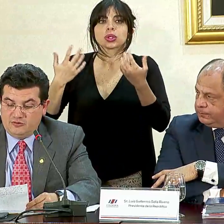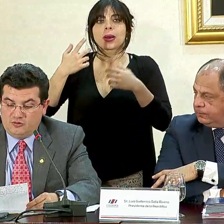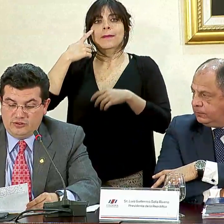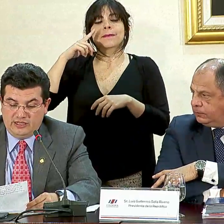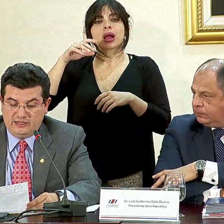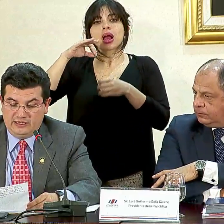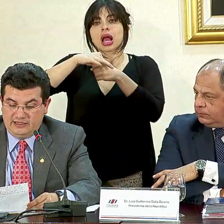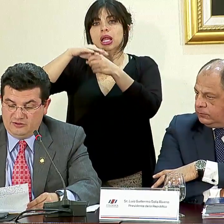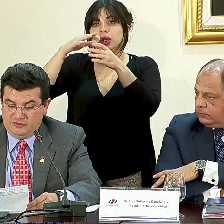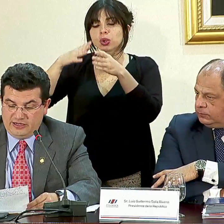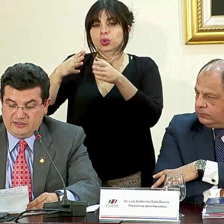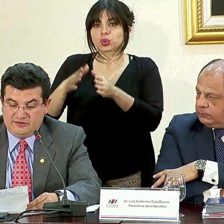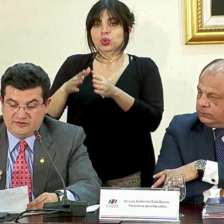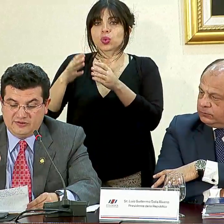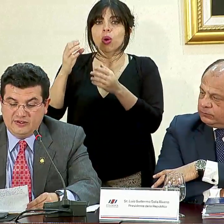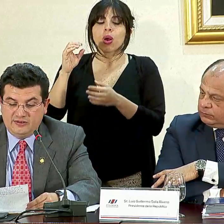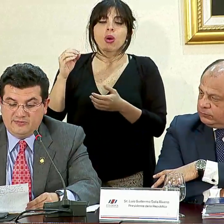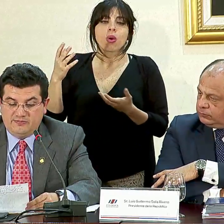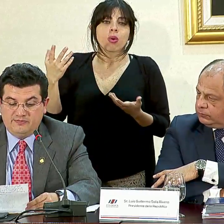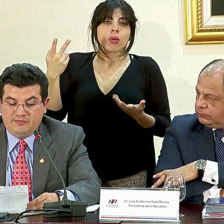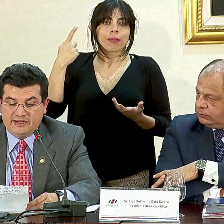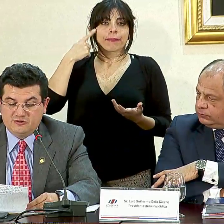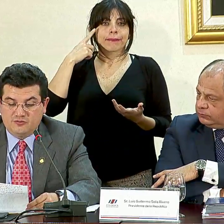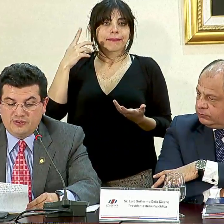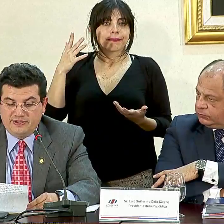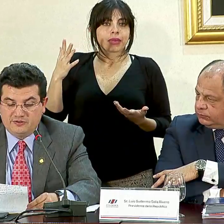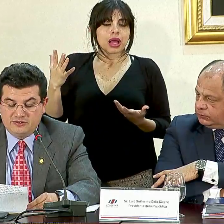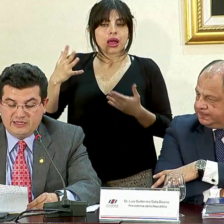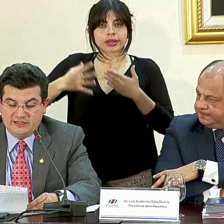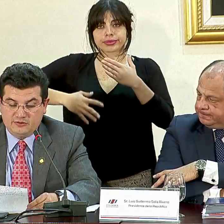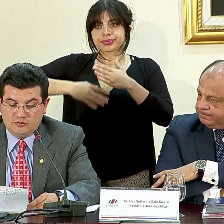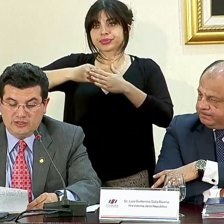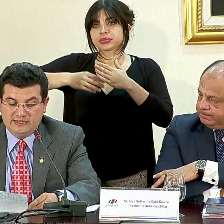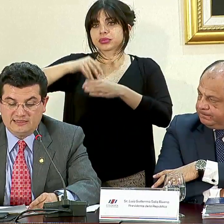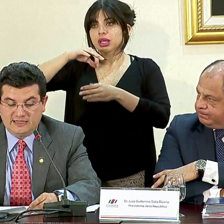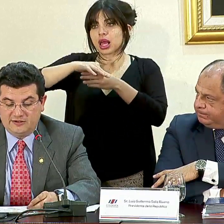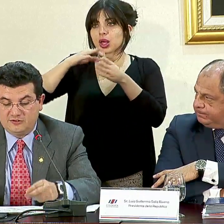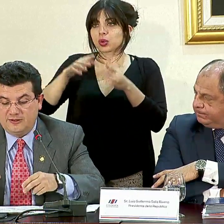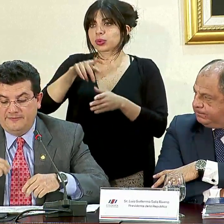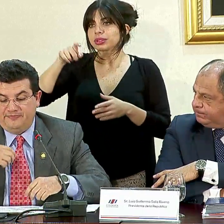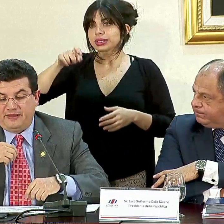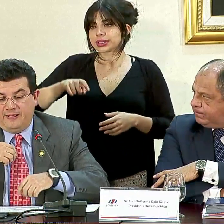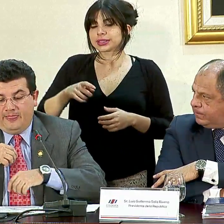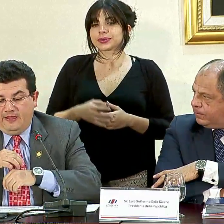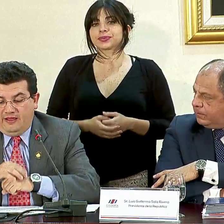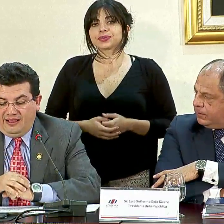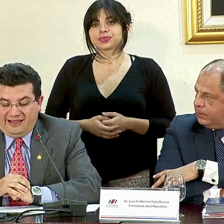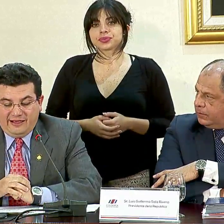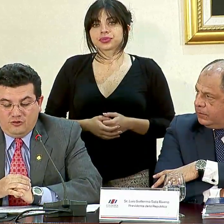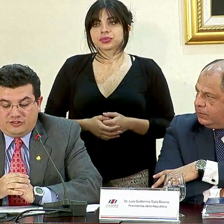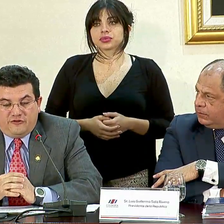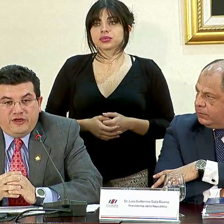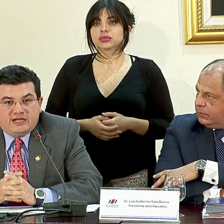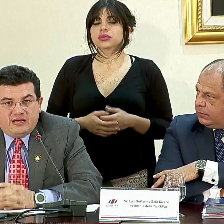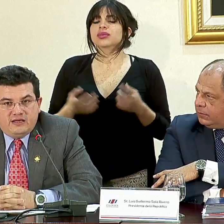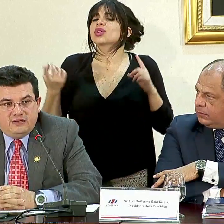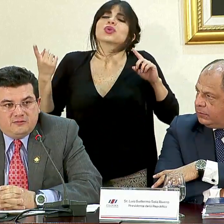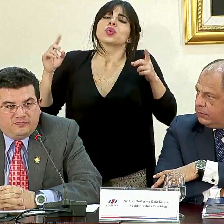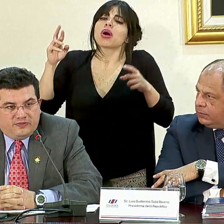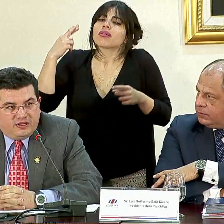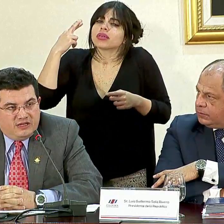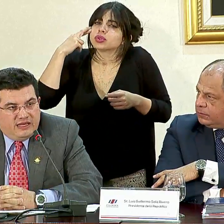la agricultura o para los complementos de la agricultura necesarios. ¿Qué